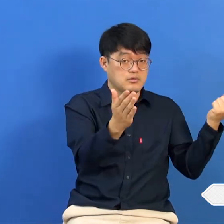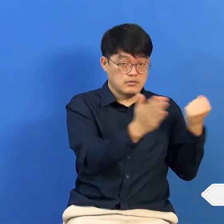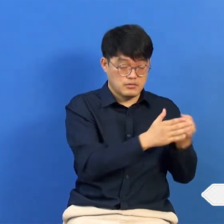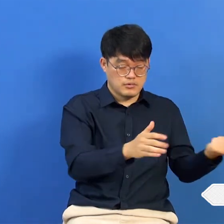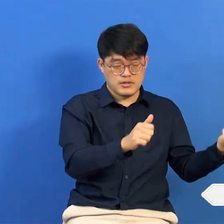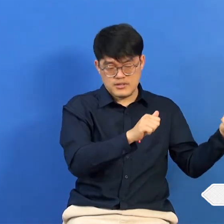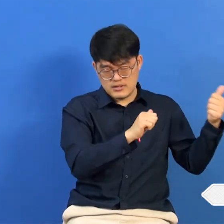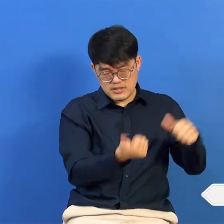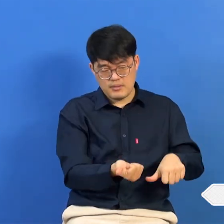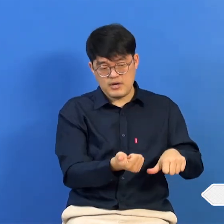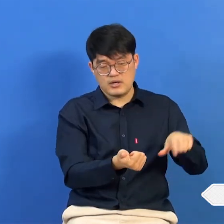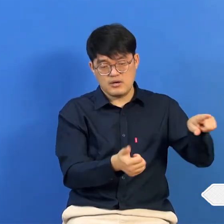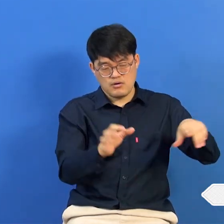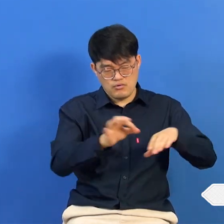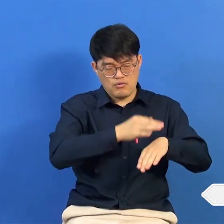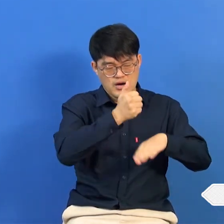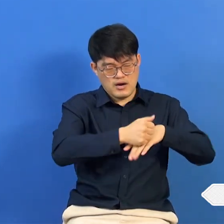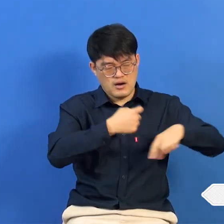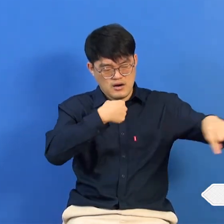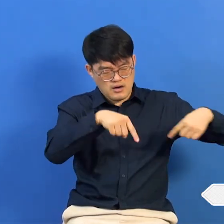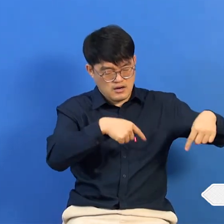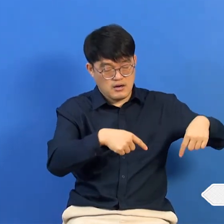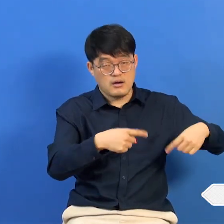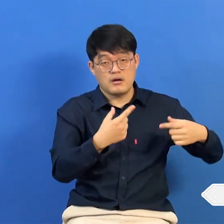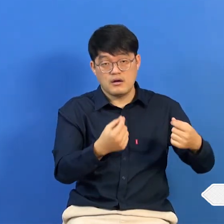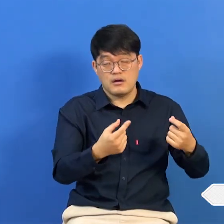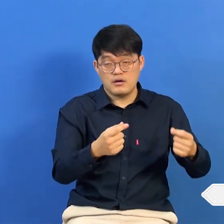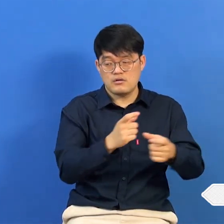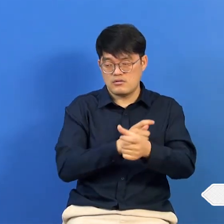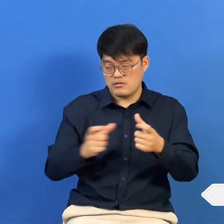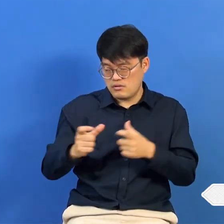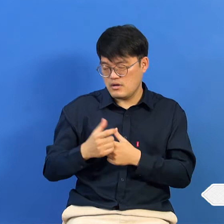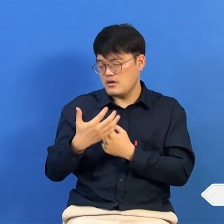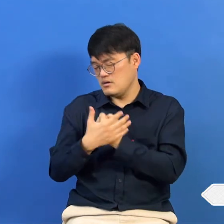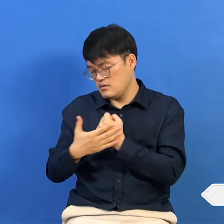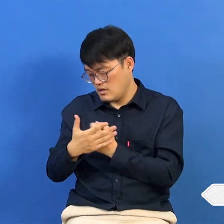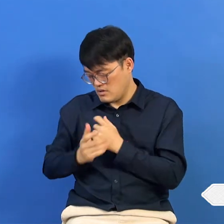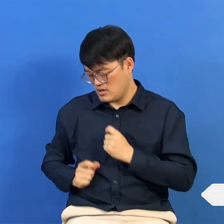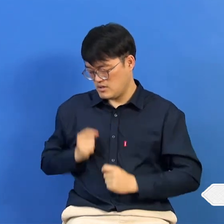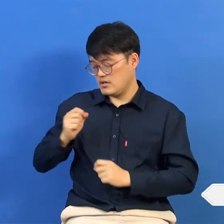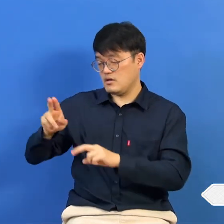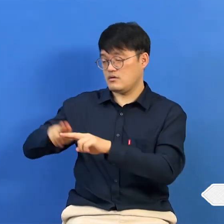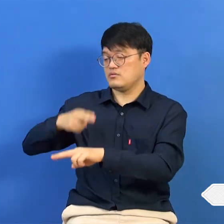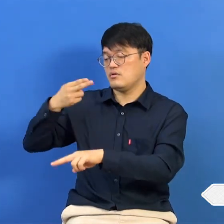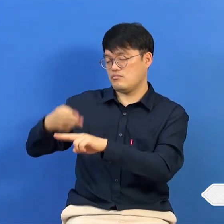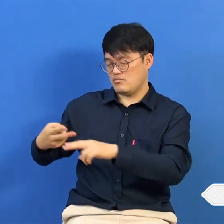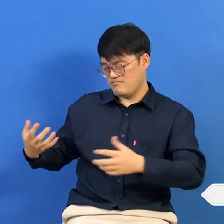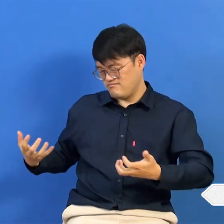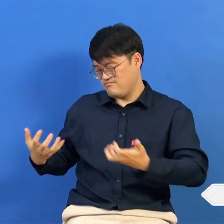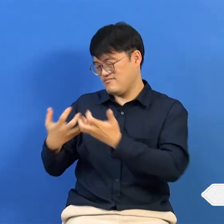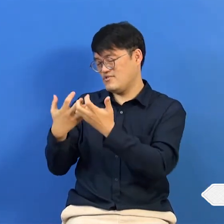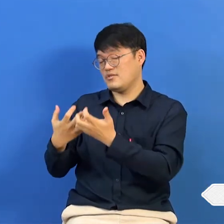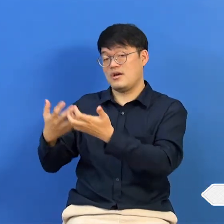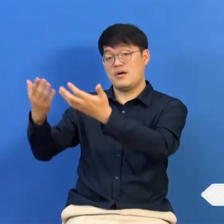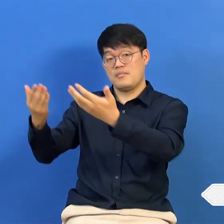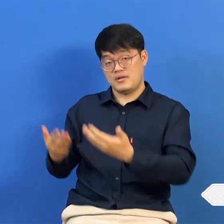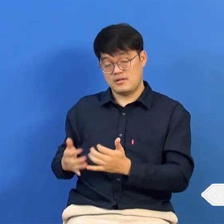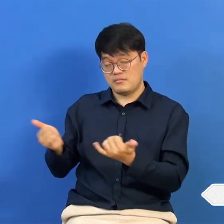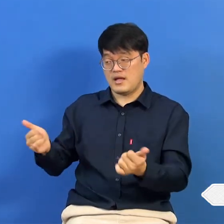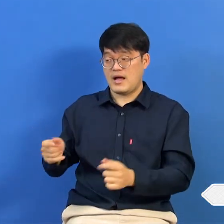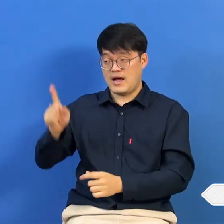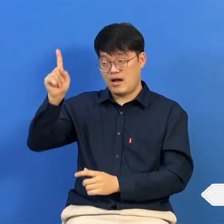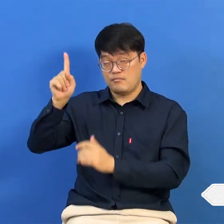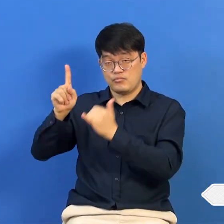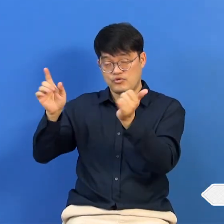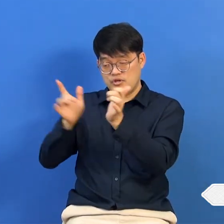한 사람을 통하여 왕노릇하였은즉 더욱 은혜와 의의 선물을 넘치게 받는 자들은 한 분 예수 그리스도를 통하여